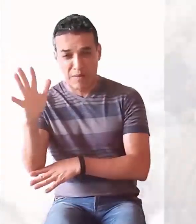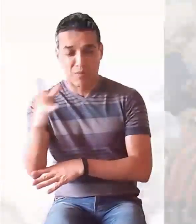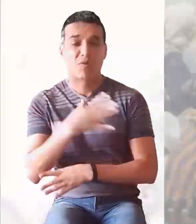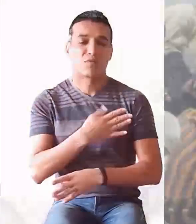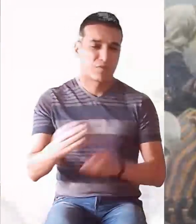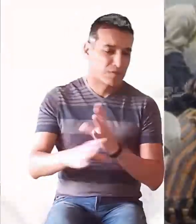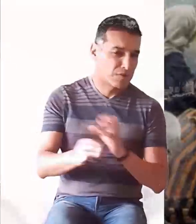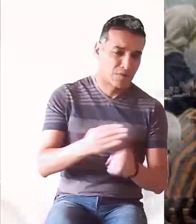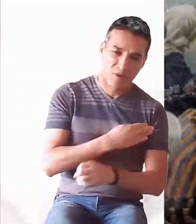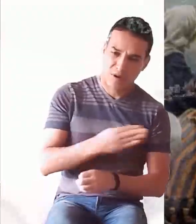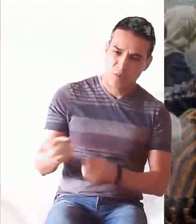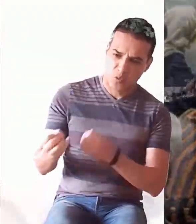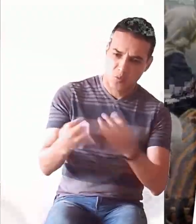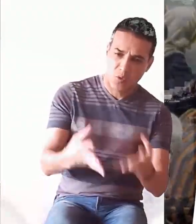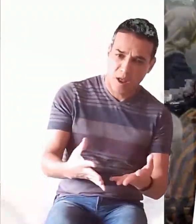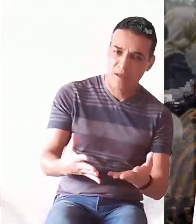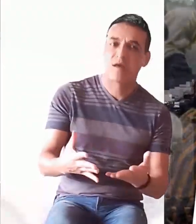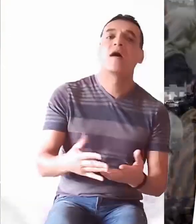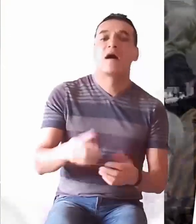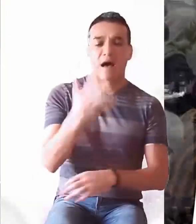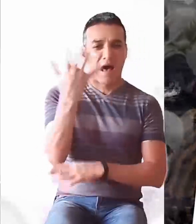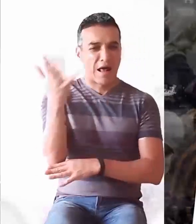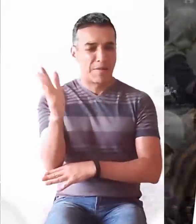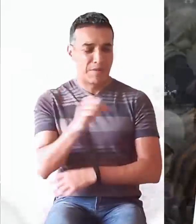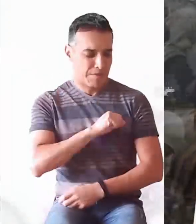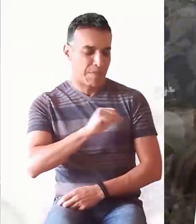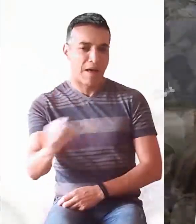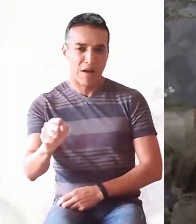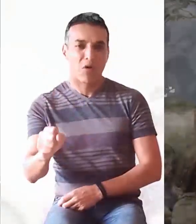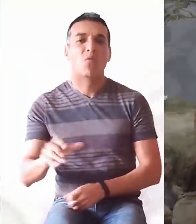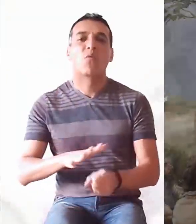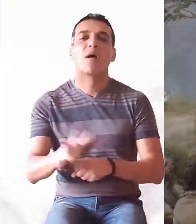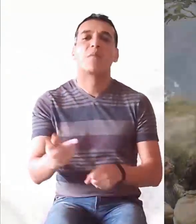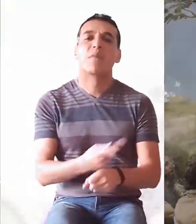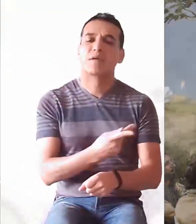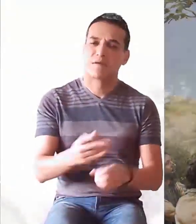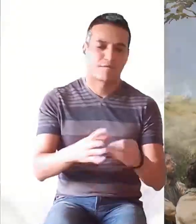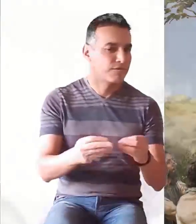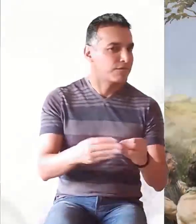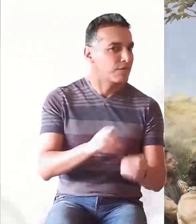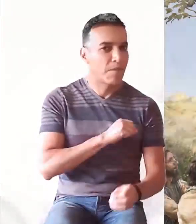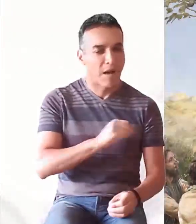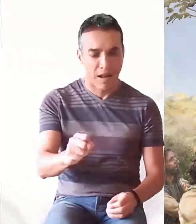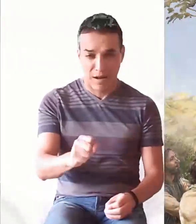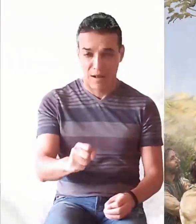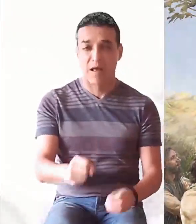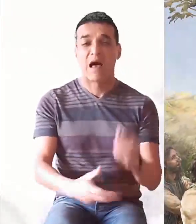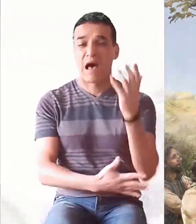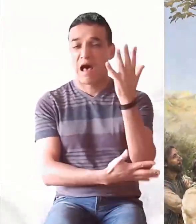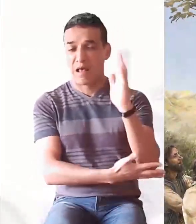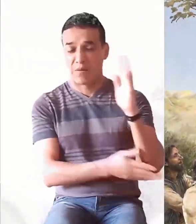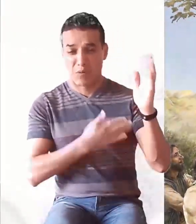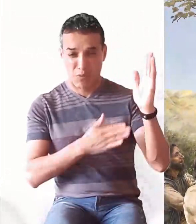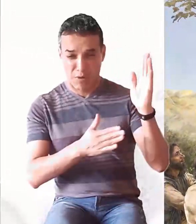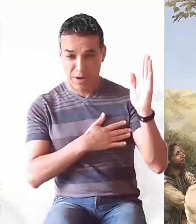Todo árbol bueno da frutos buenos, y el árbol malo da frutos malos. Un árbol bueno no